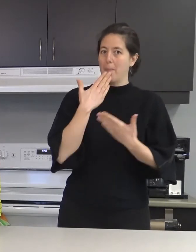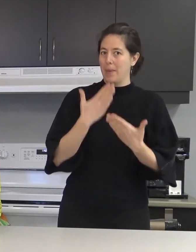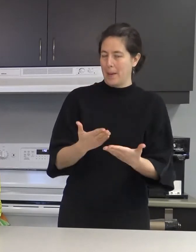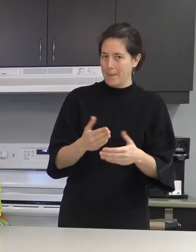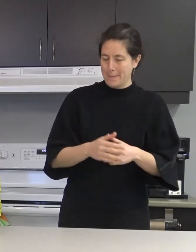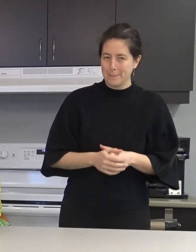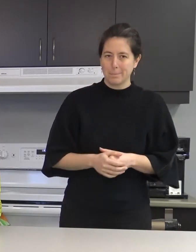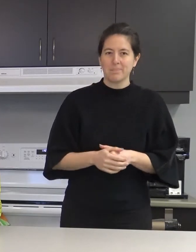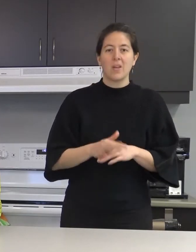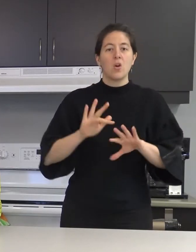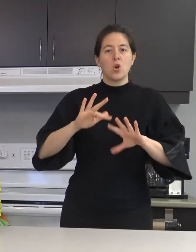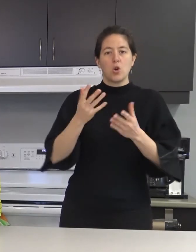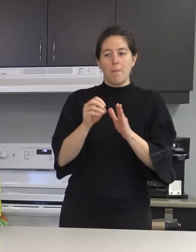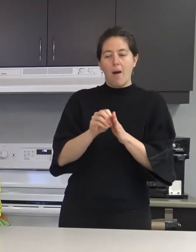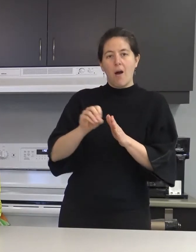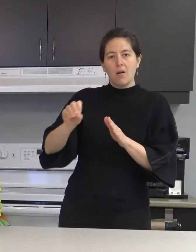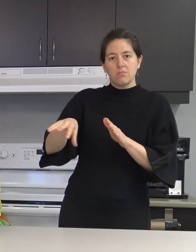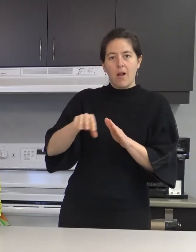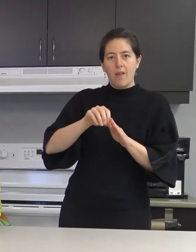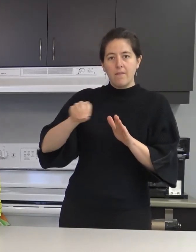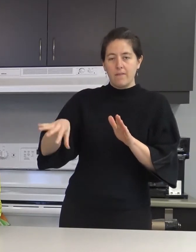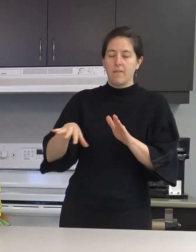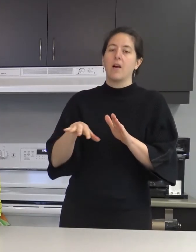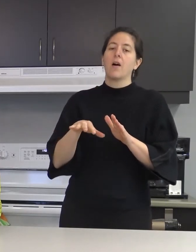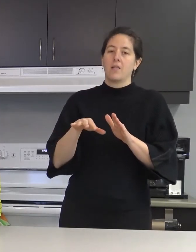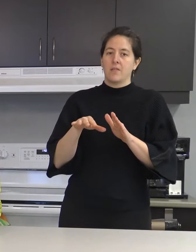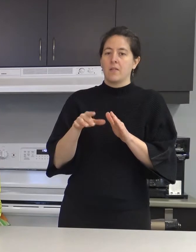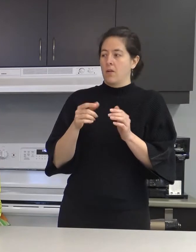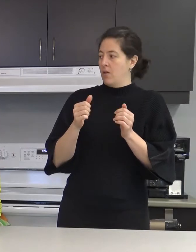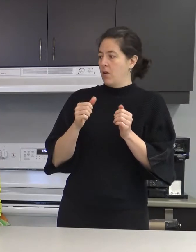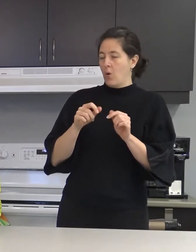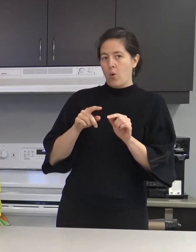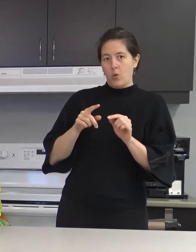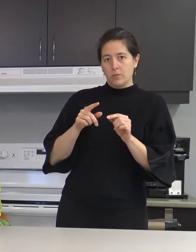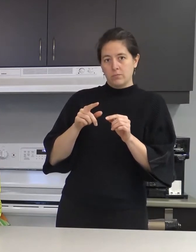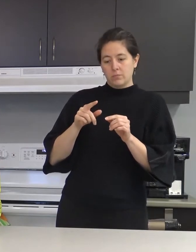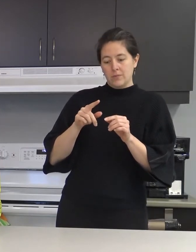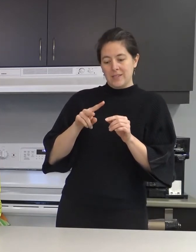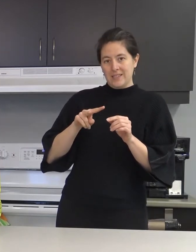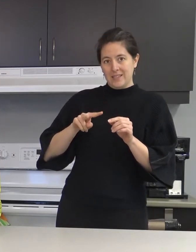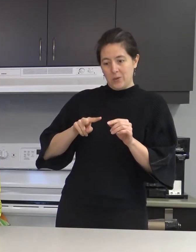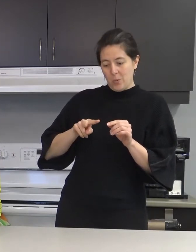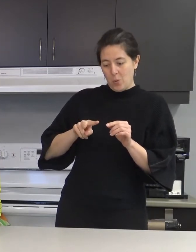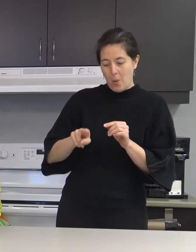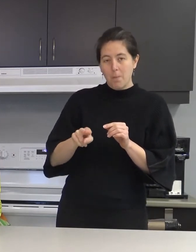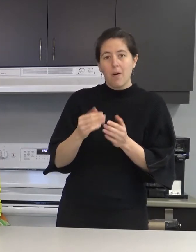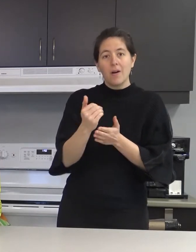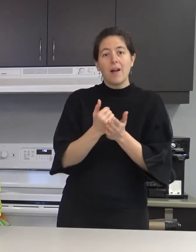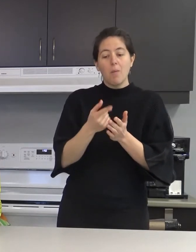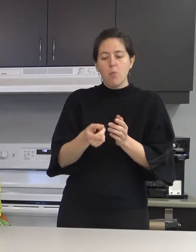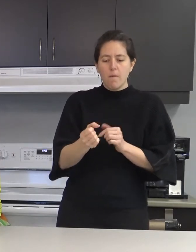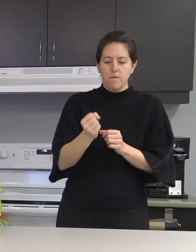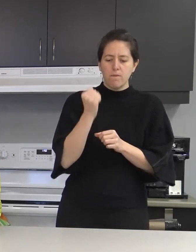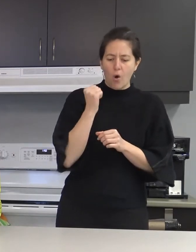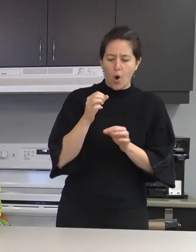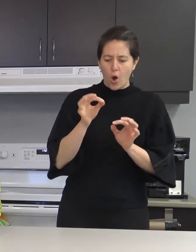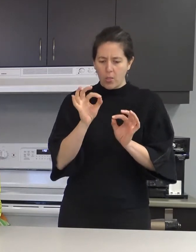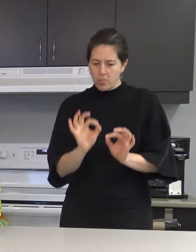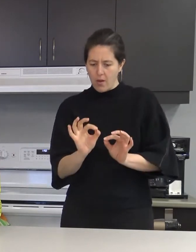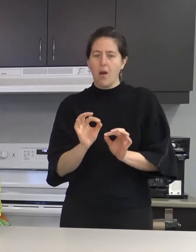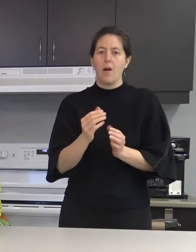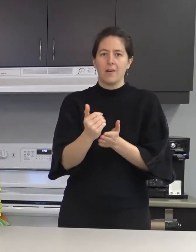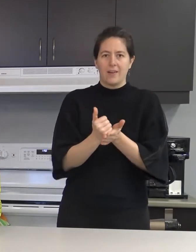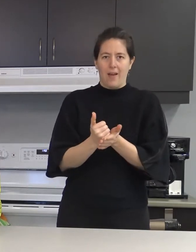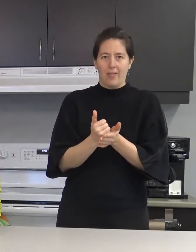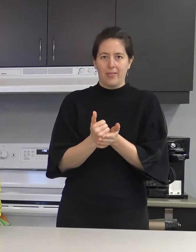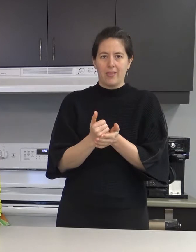éclaircir, je coupe avec des ciseaux, puis je garde la plus forte. Donc, je vais aller à la